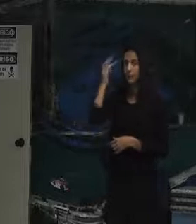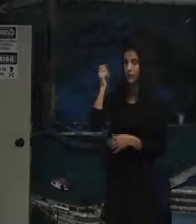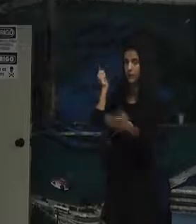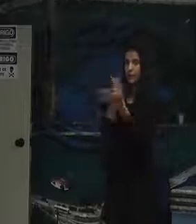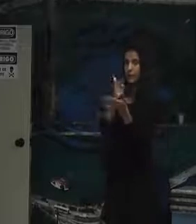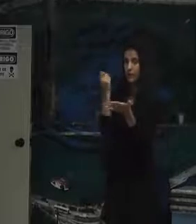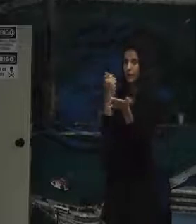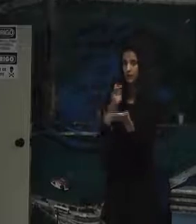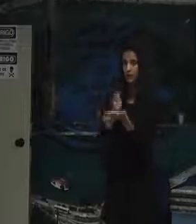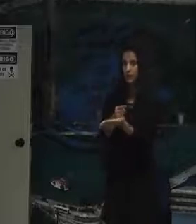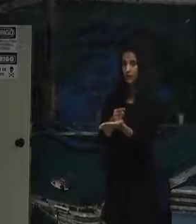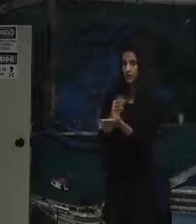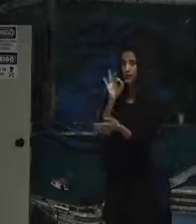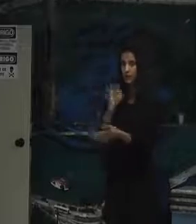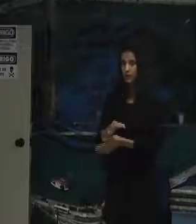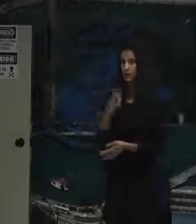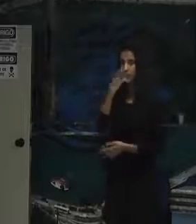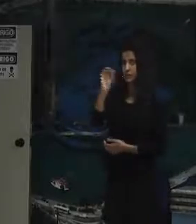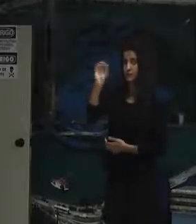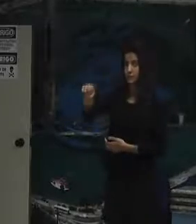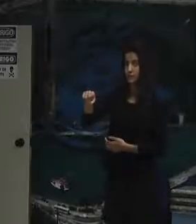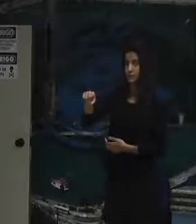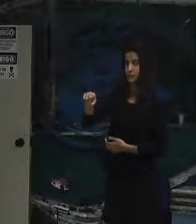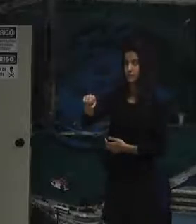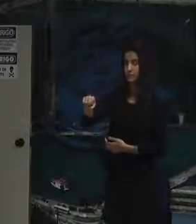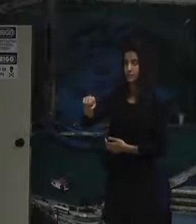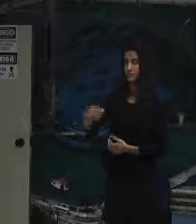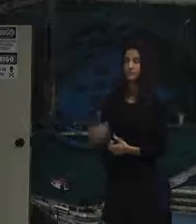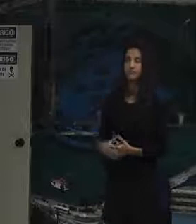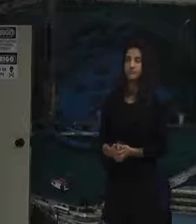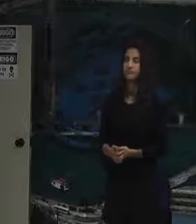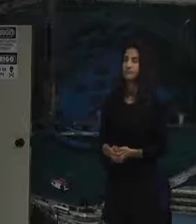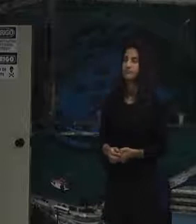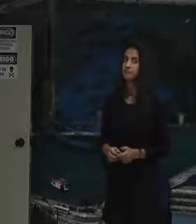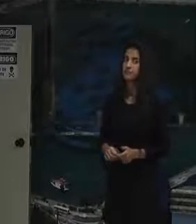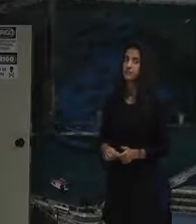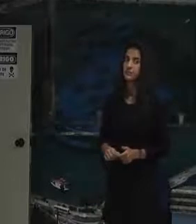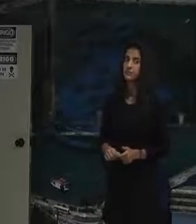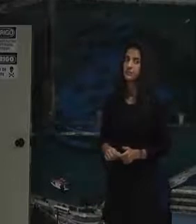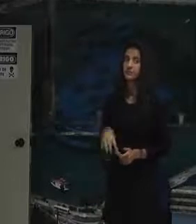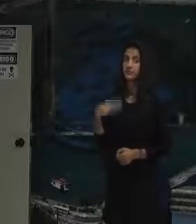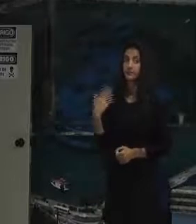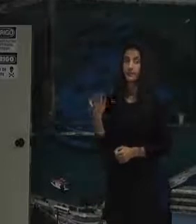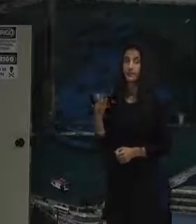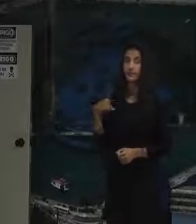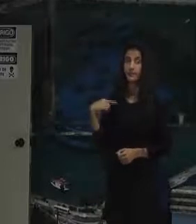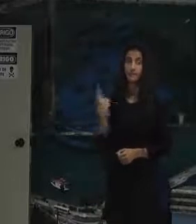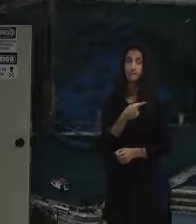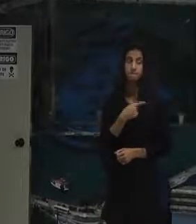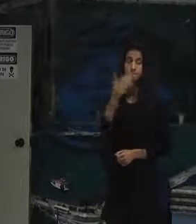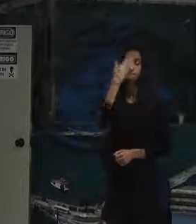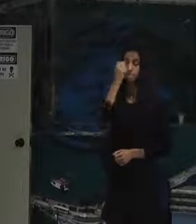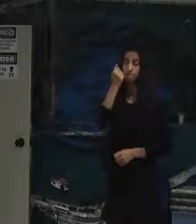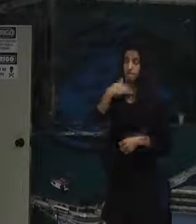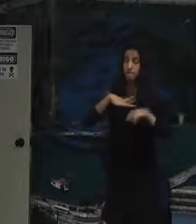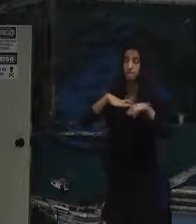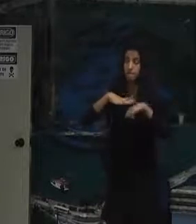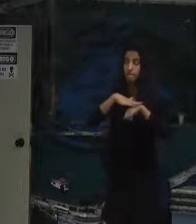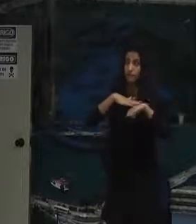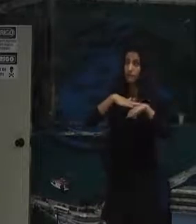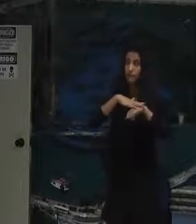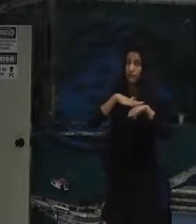nos 30 mil diariamente? Então, é uma coisa que precisamos discutir mais esse código tributário,